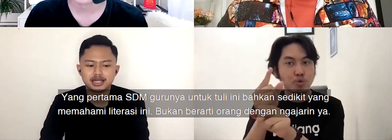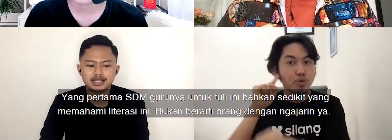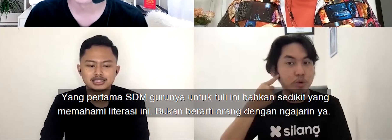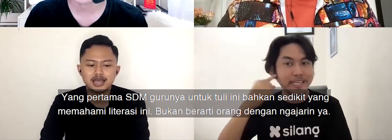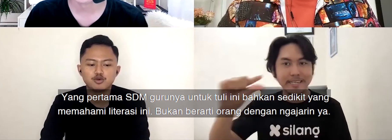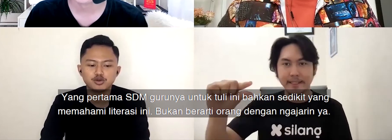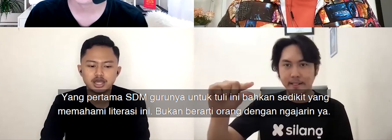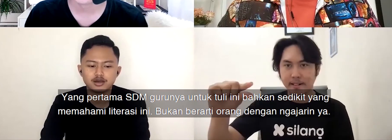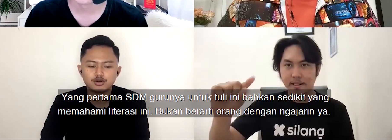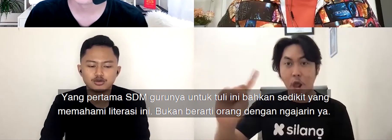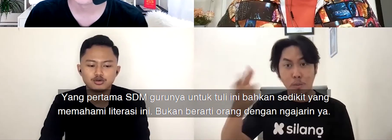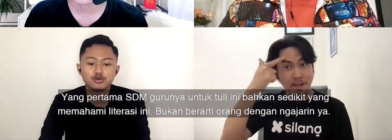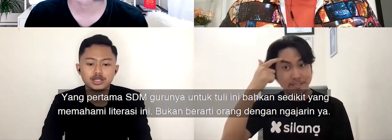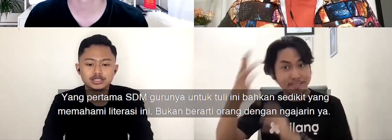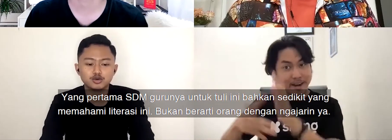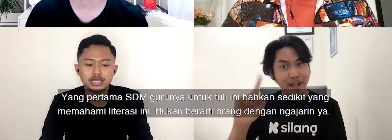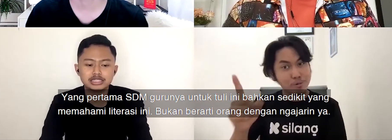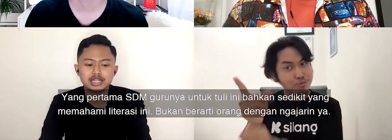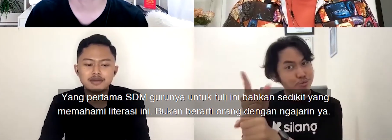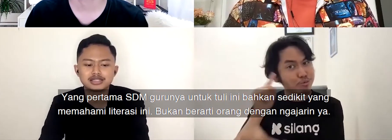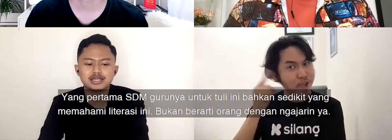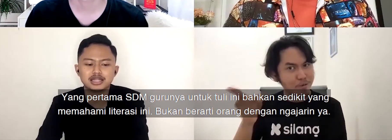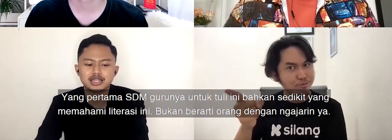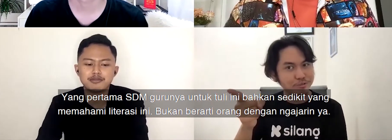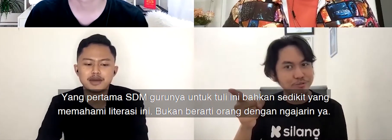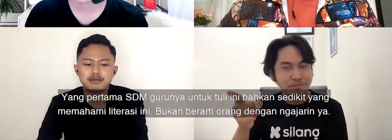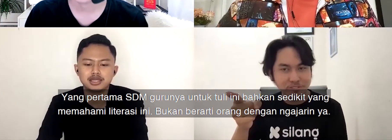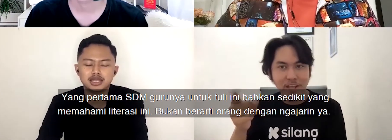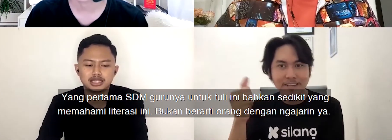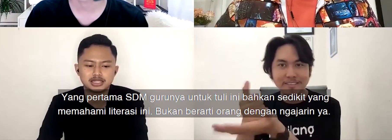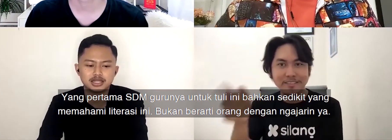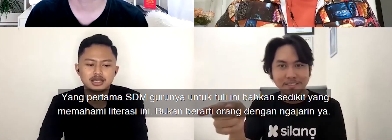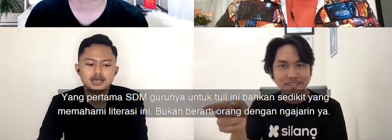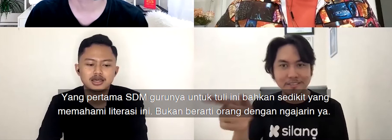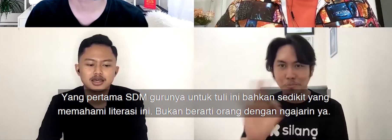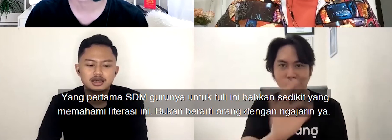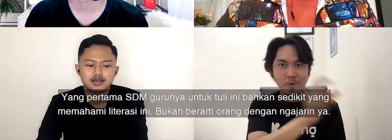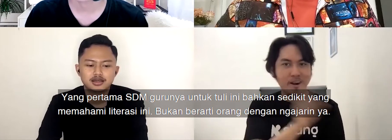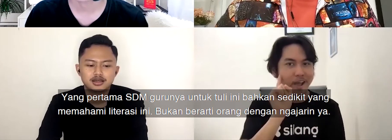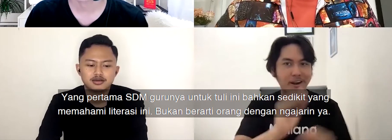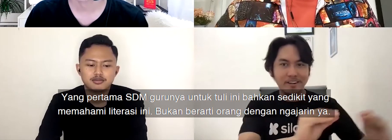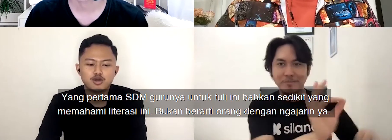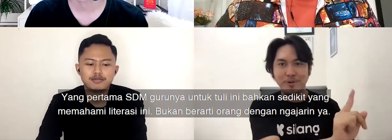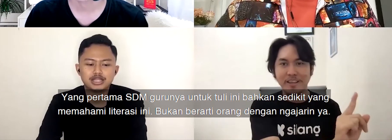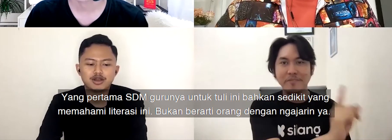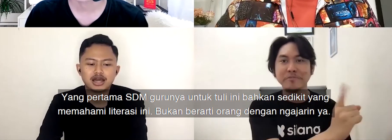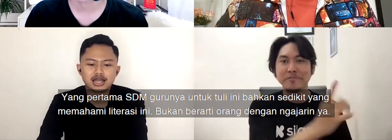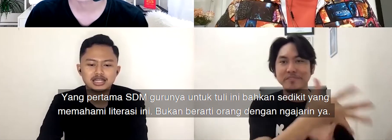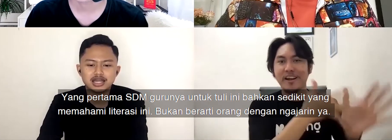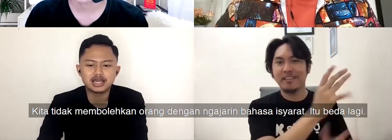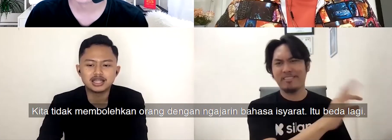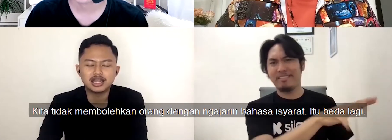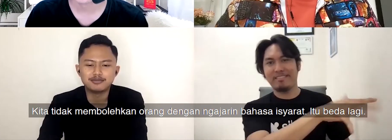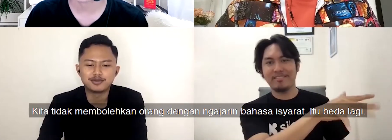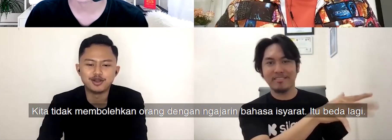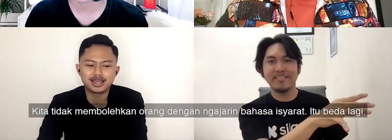pertama terkait SDN gurunya untuk gurun tool ini sendiri bahkan sedikit yang memahami Muhammed seorang dengan